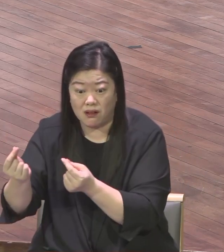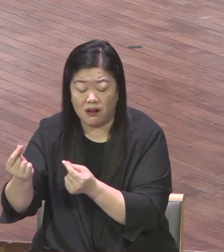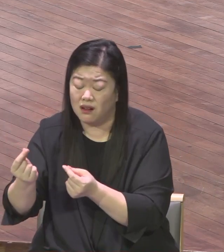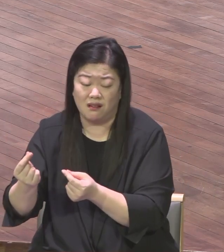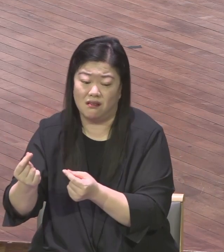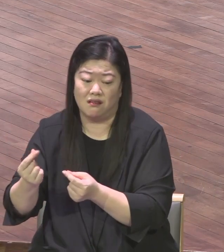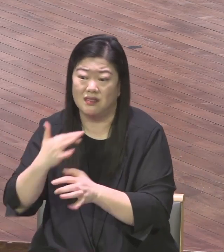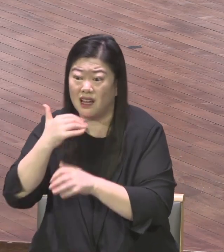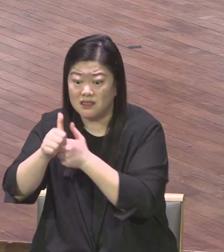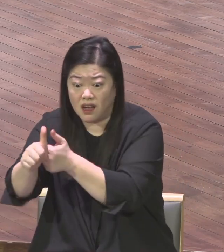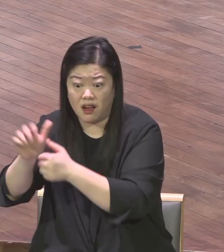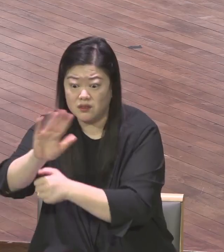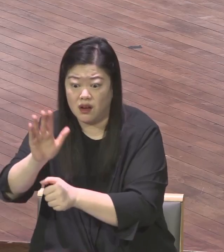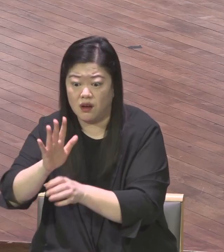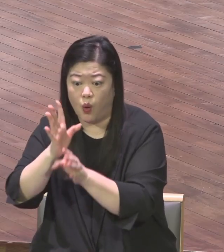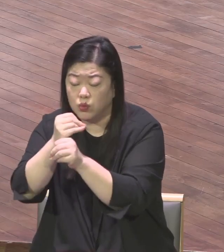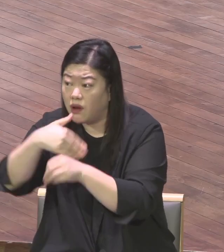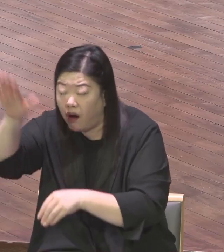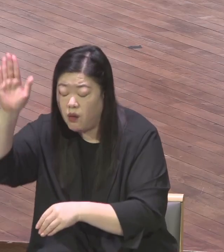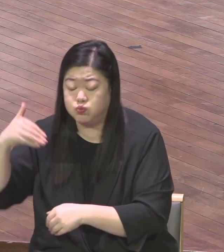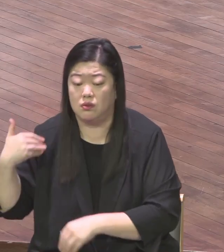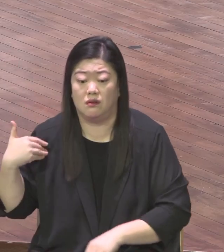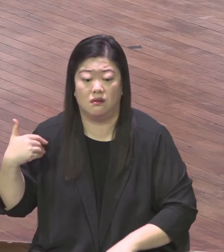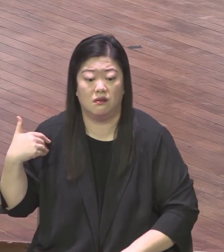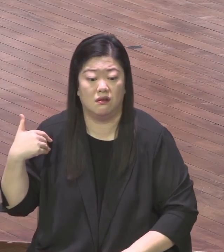아무도 모릅니다. 언제 갈지.